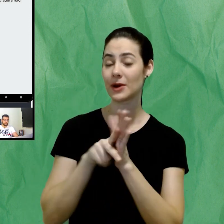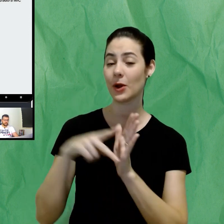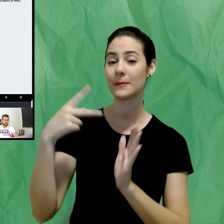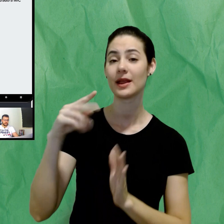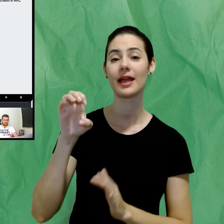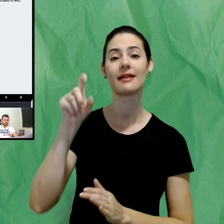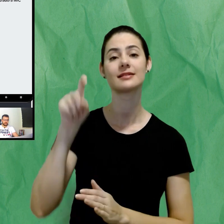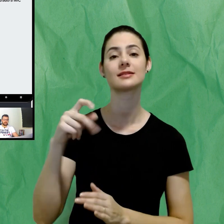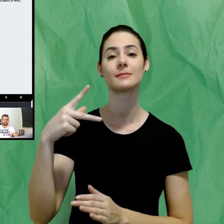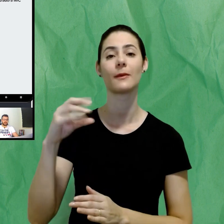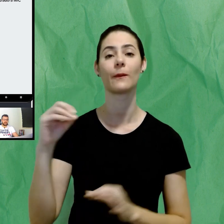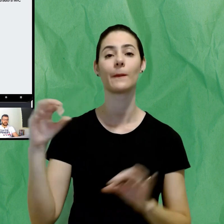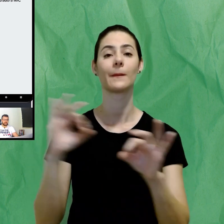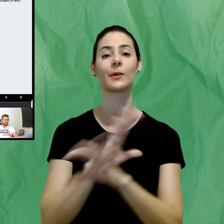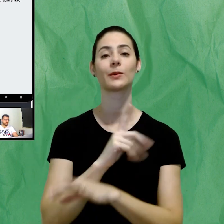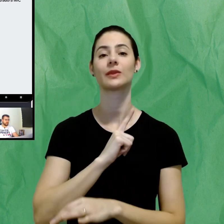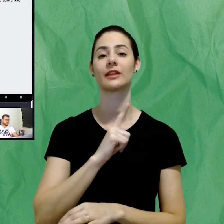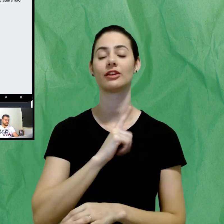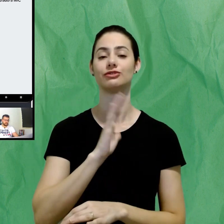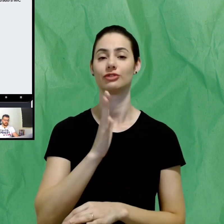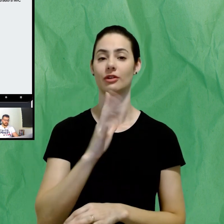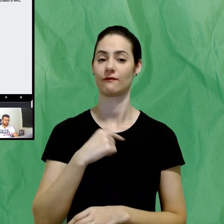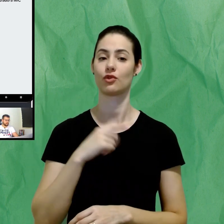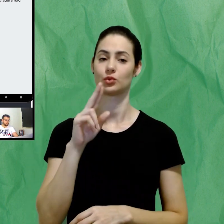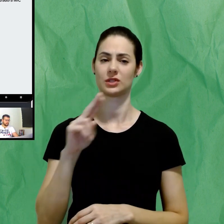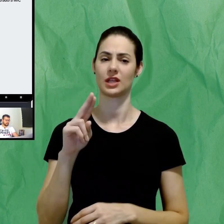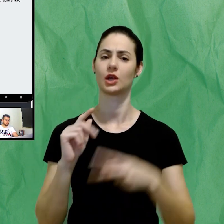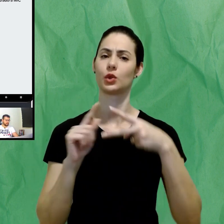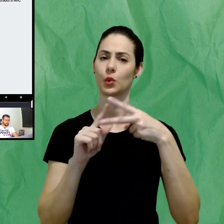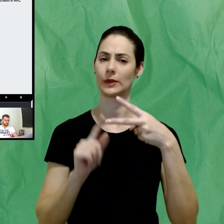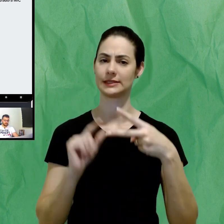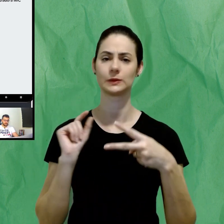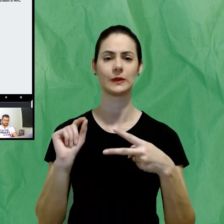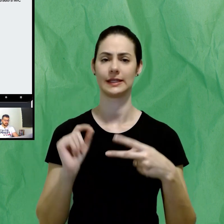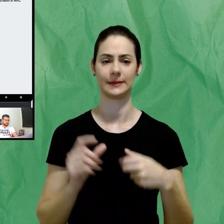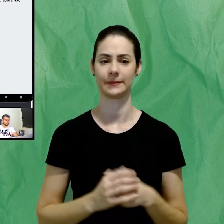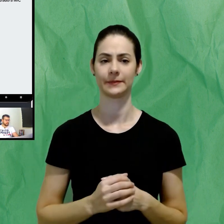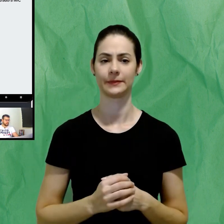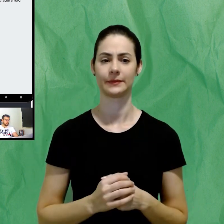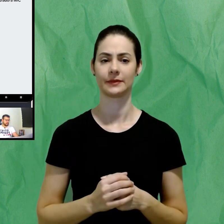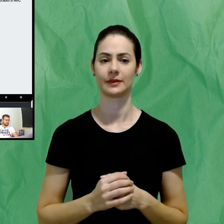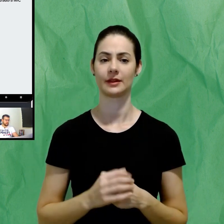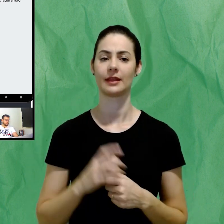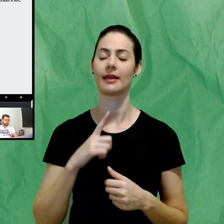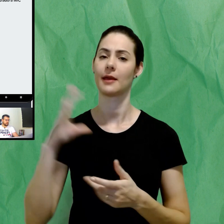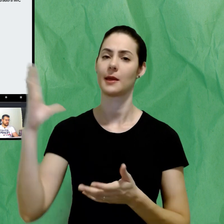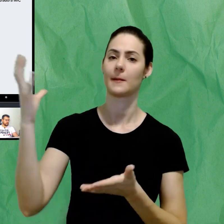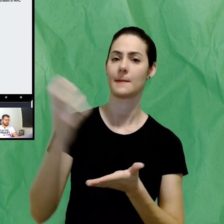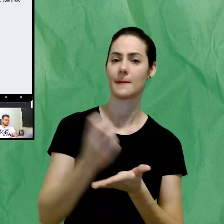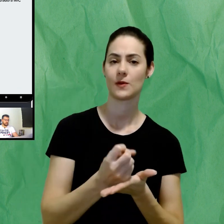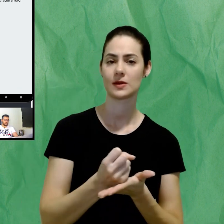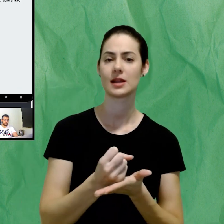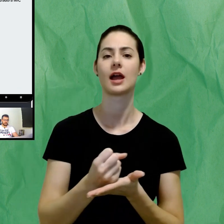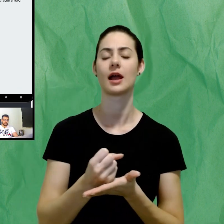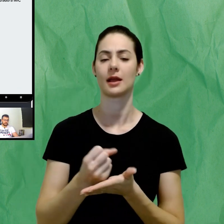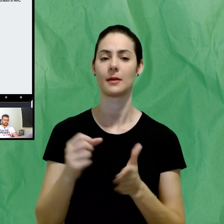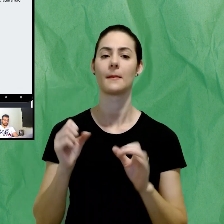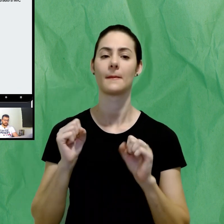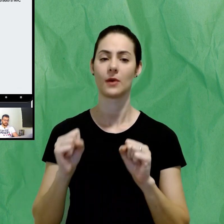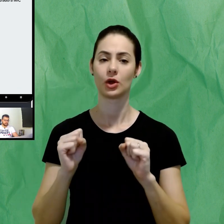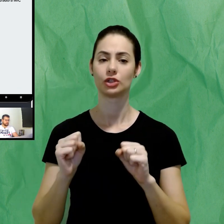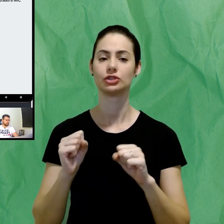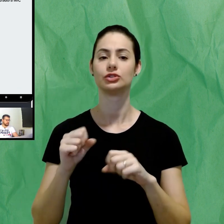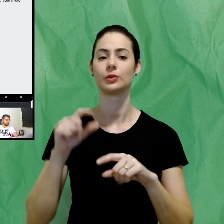gente. Então eu vou usar dois ícones aqui, que são o seguinte. Quando a gente quer importar os ícones, a gente pode desestruturar aqui